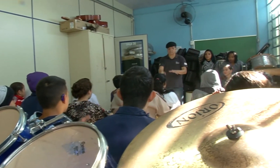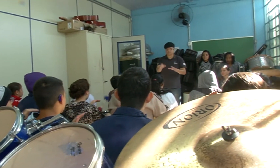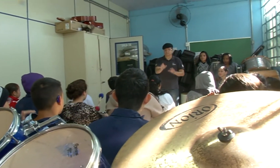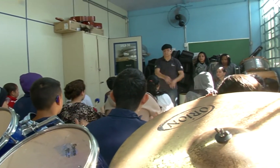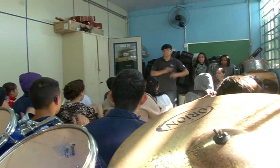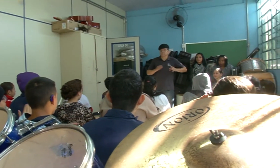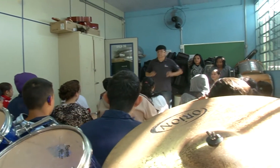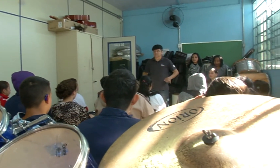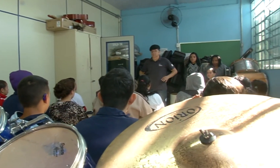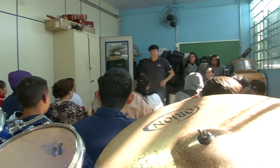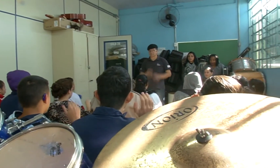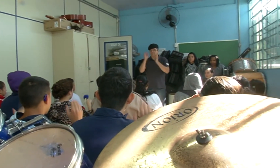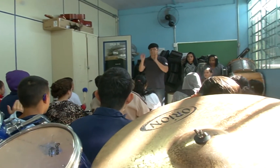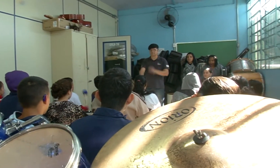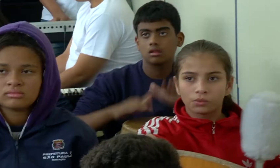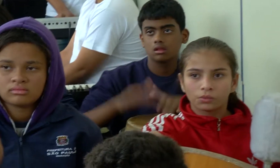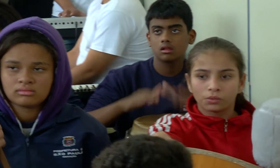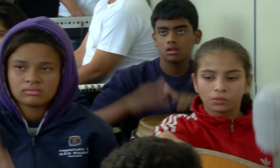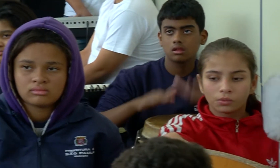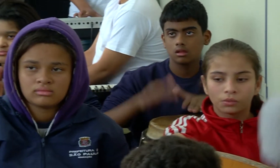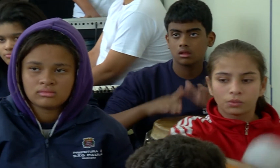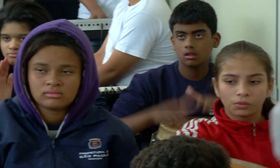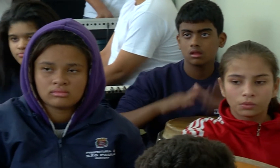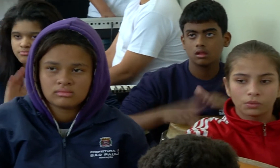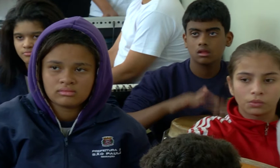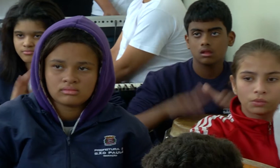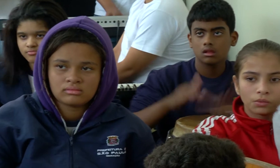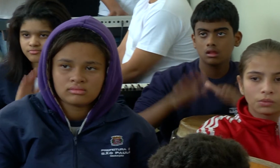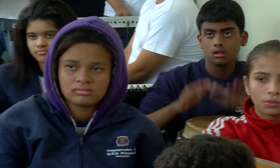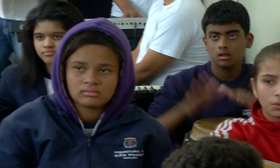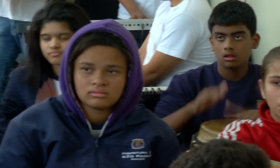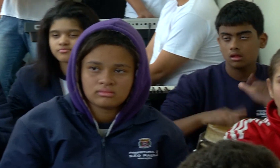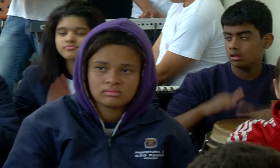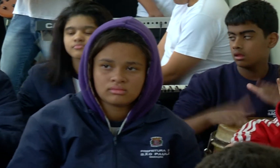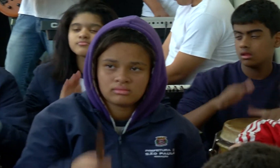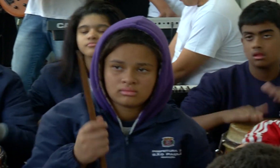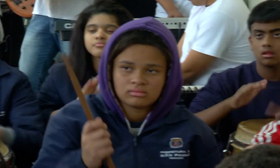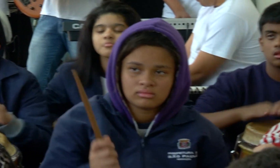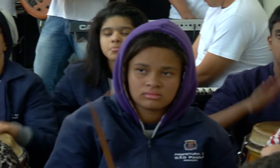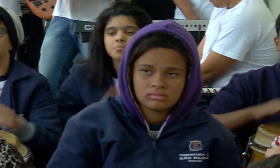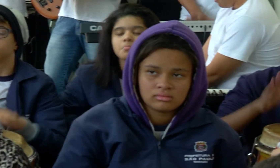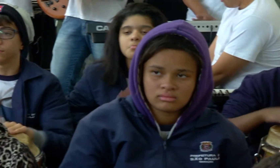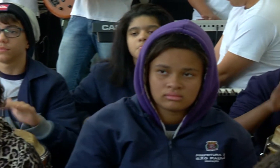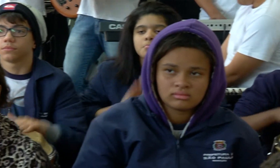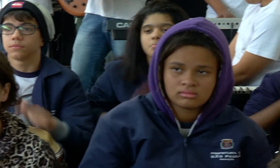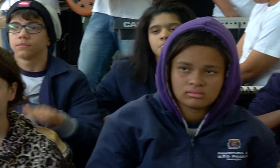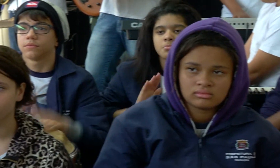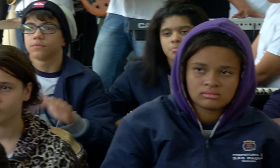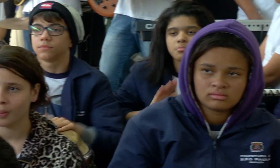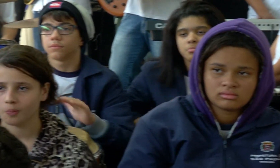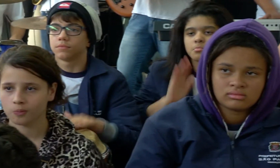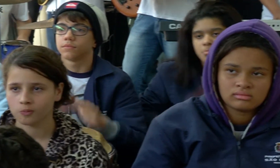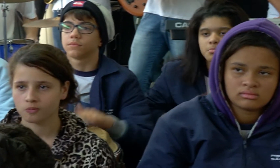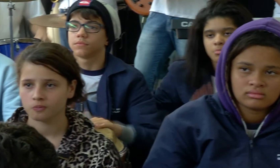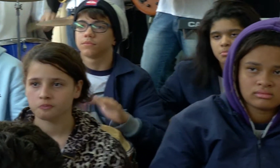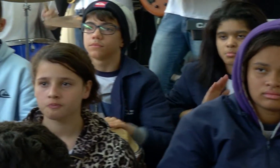maestro Fábio Bonvenuto. E desde então, eles se apresentaram no Brasil e no exterior. A banda formada por crianças conta com